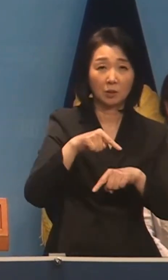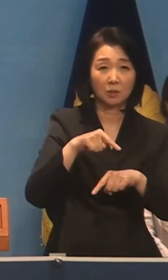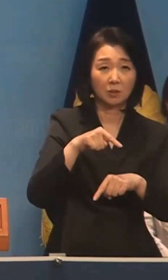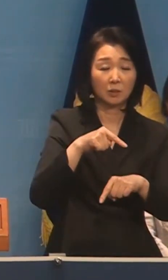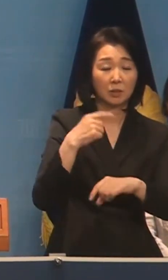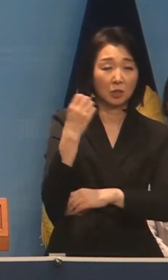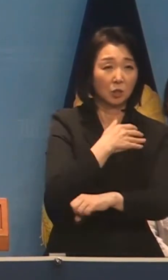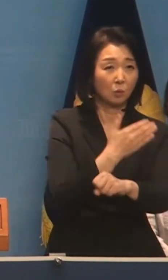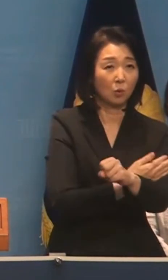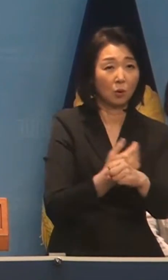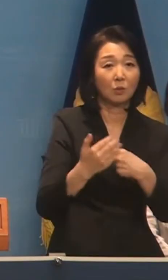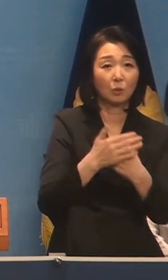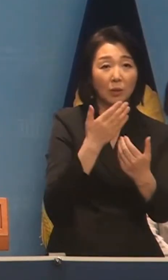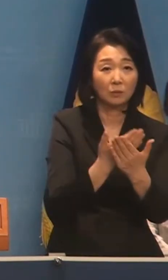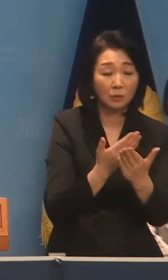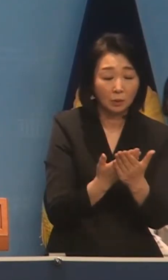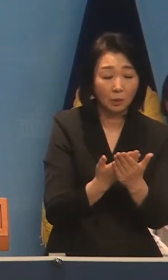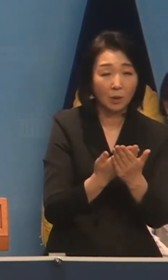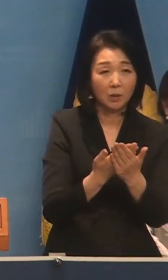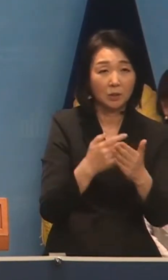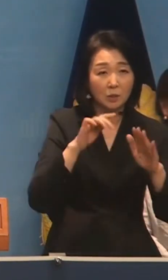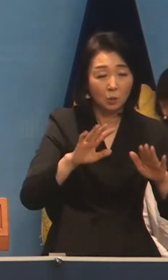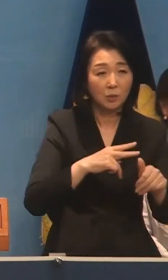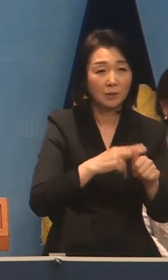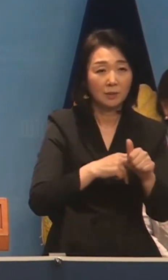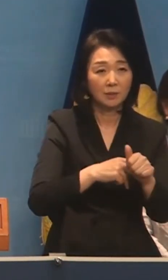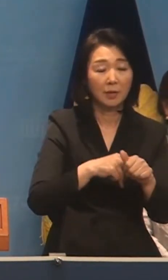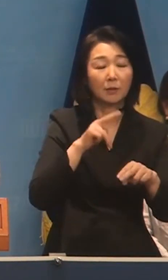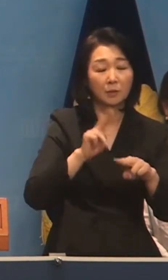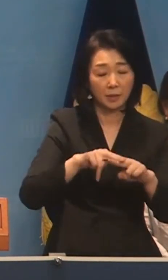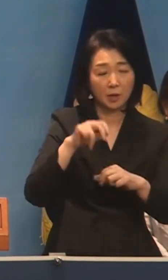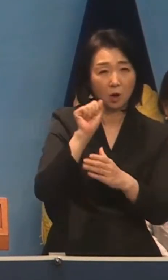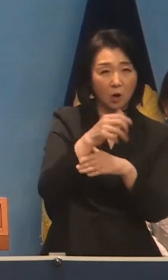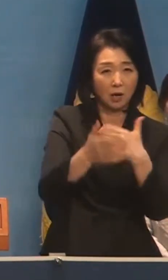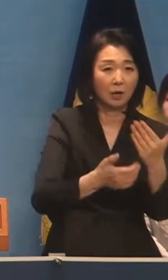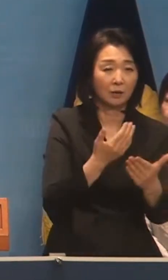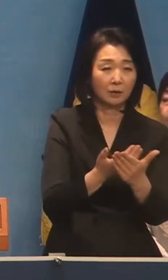주십시오. 이 땅에 스승의 자리를 허락해 주십시오. 감사합니다.